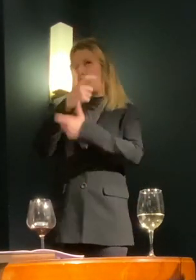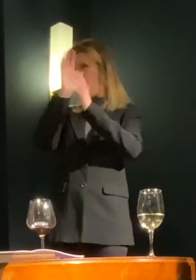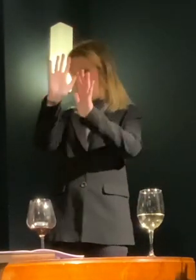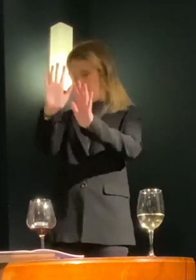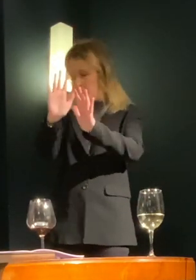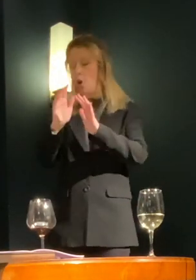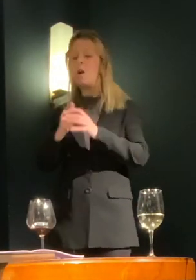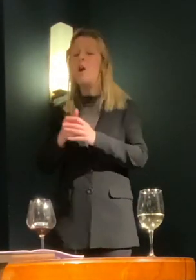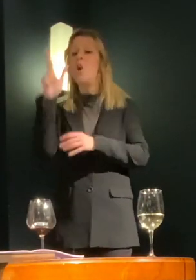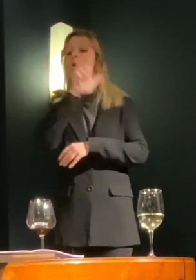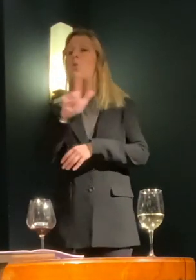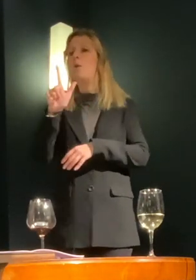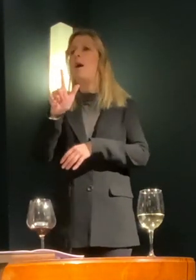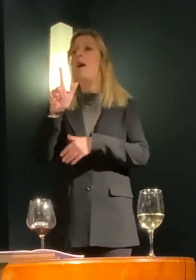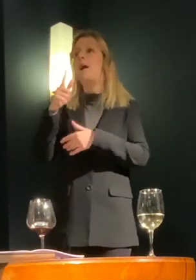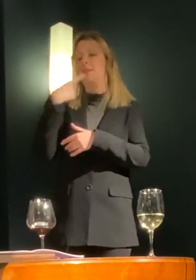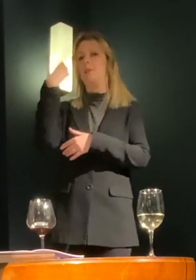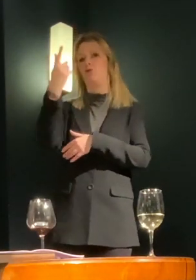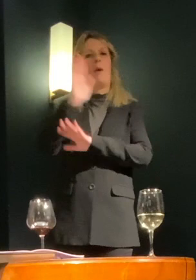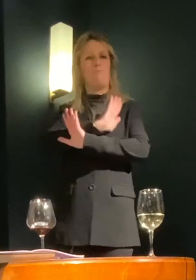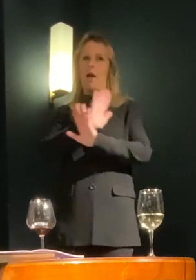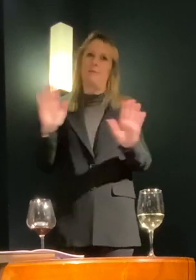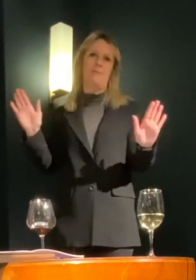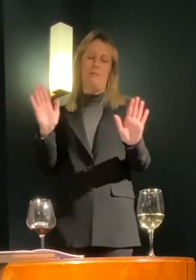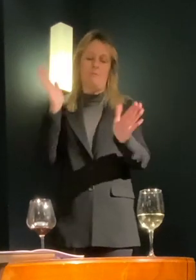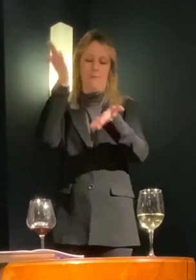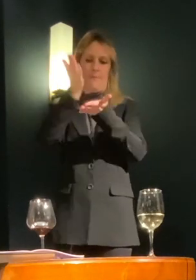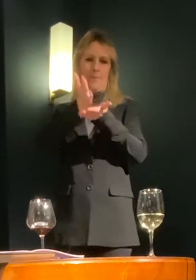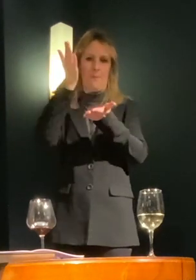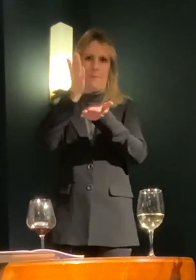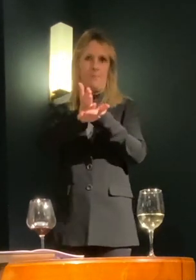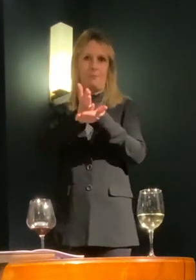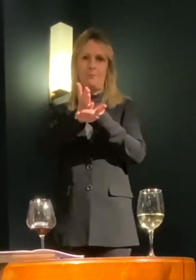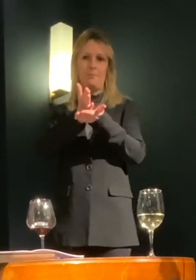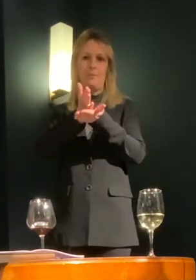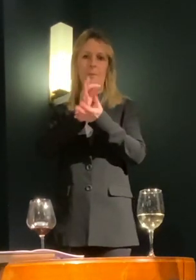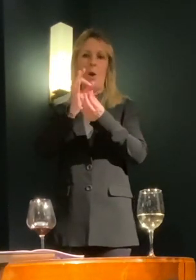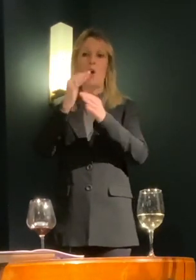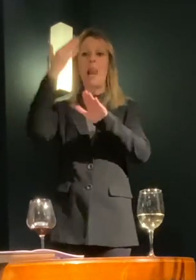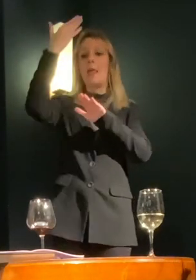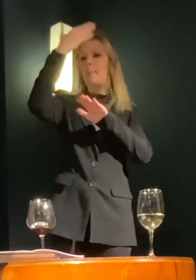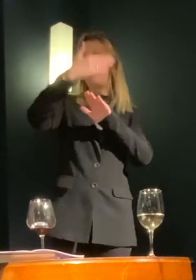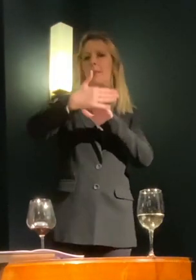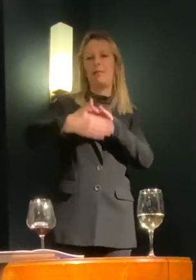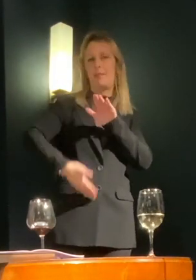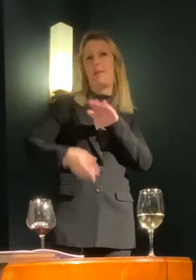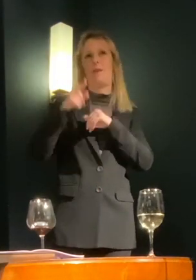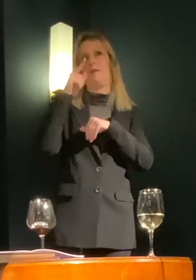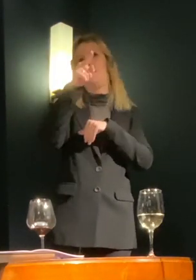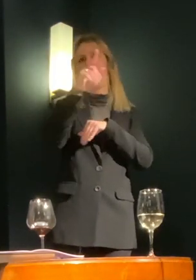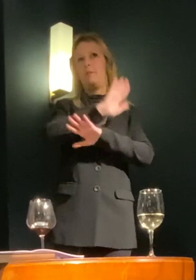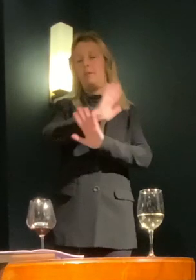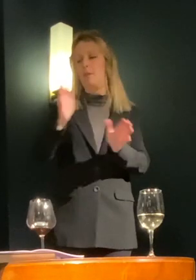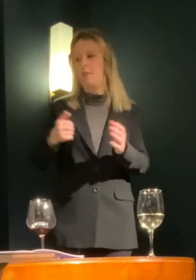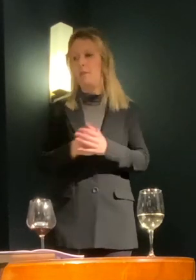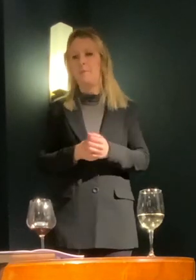Luca e gli dice: basta, sì, basta, hai raggiunto il limite anche di te stesso.